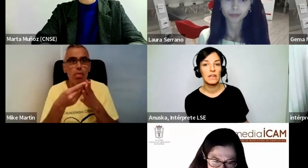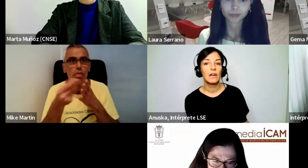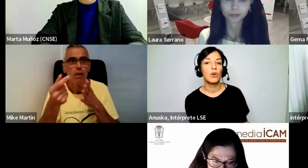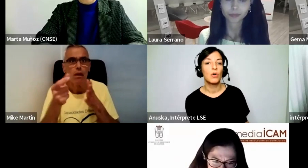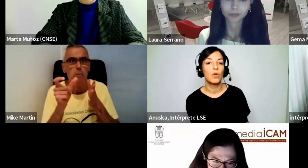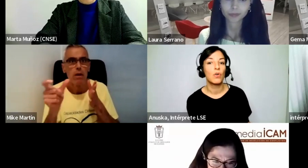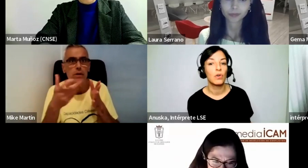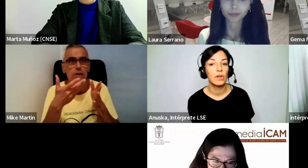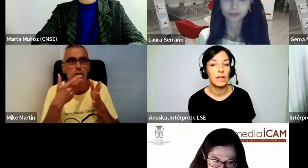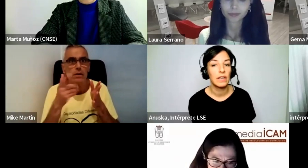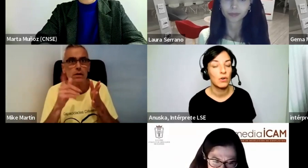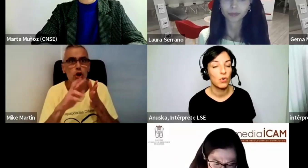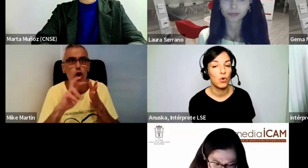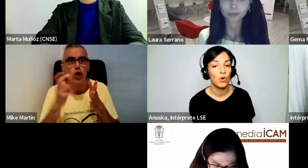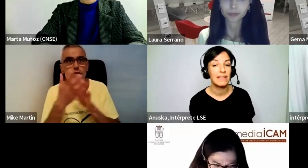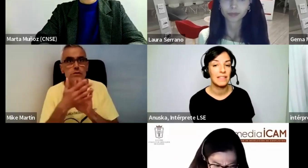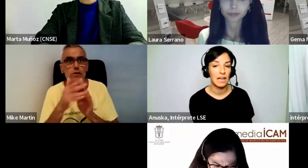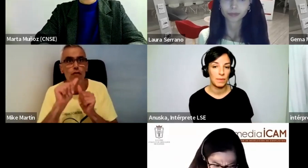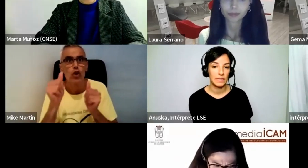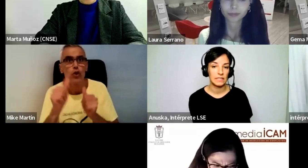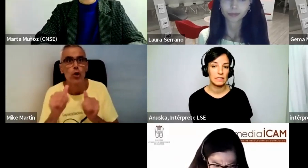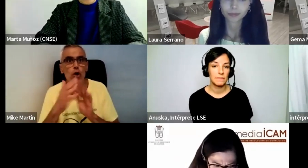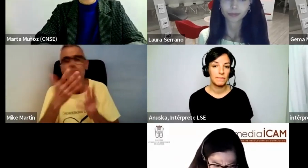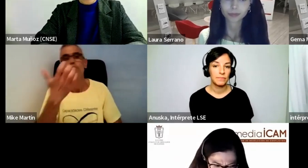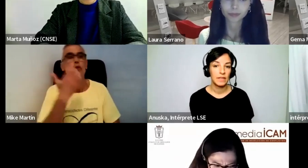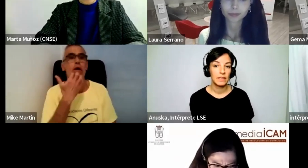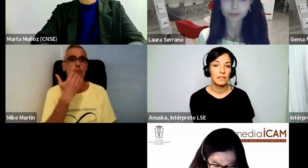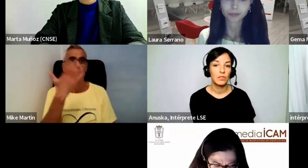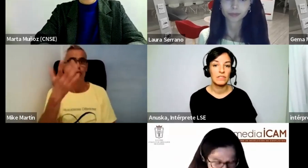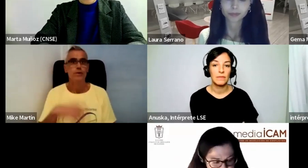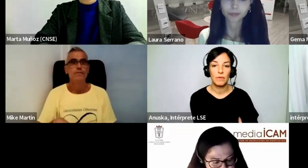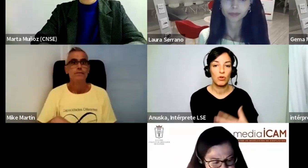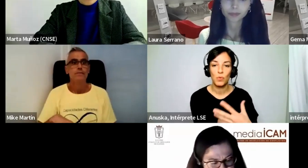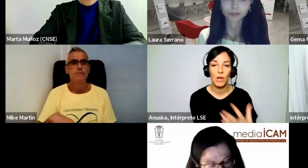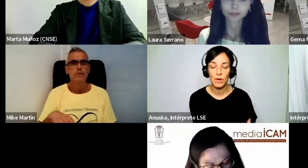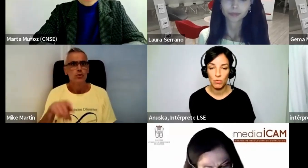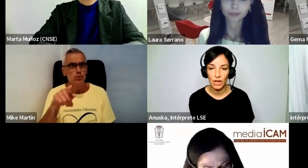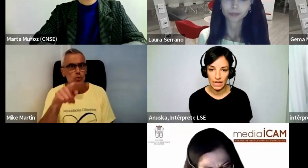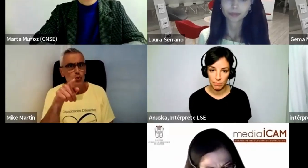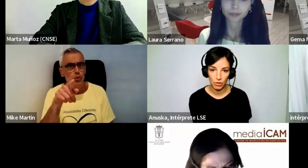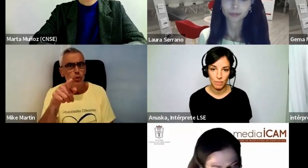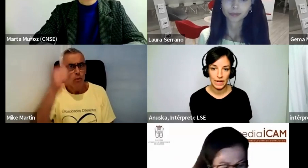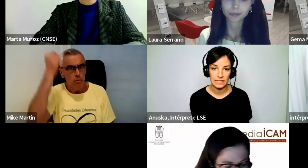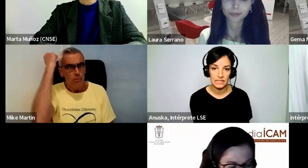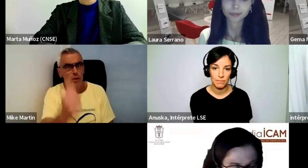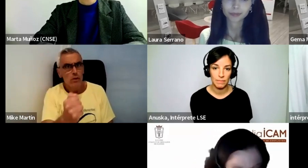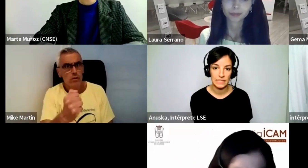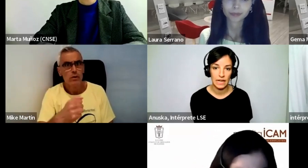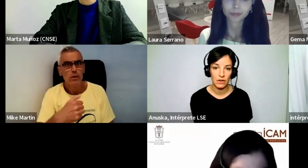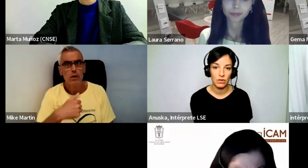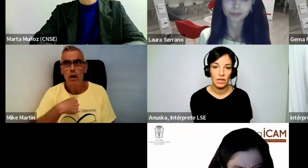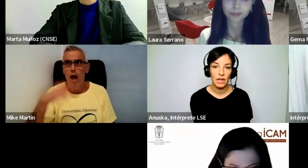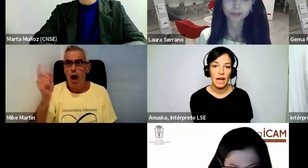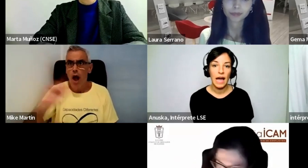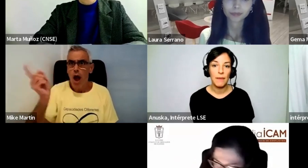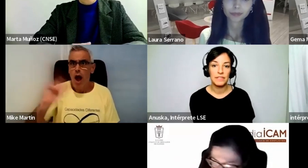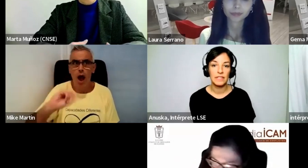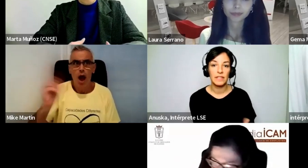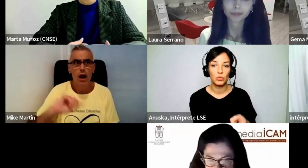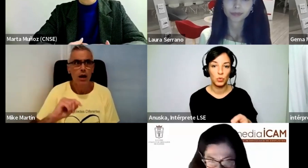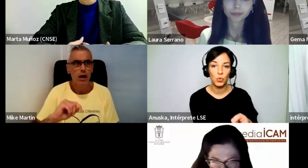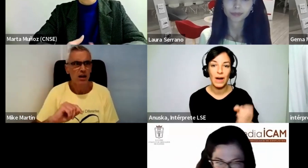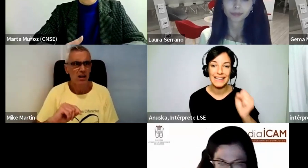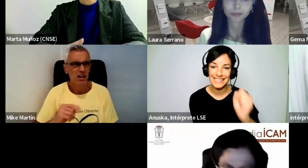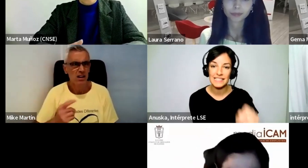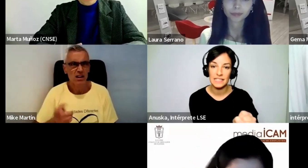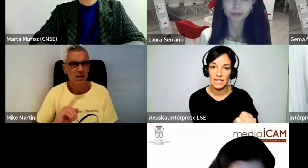mediadoras o de intérpretes. Entonces, os voy a poner un ejemplo para que sea más claro. A veces